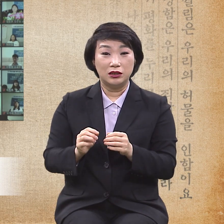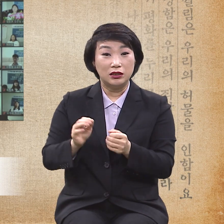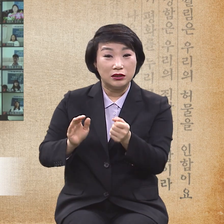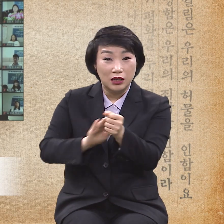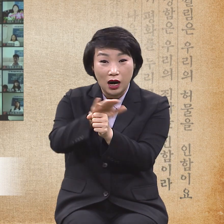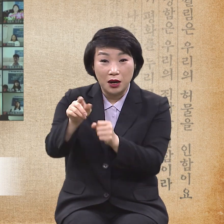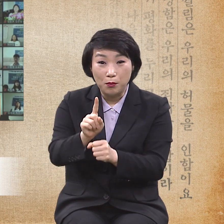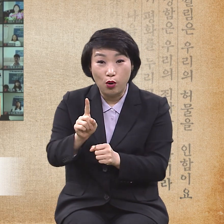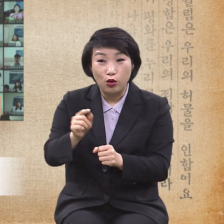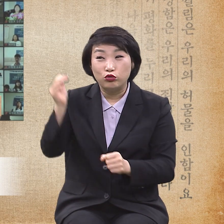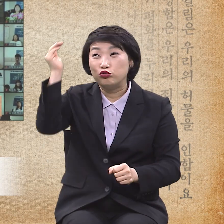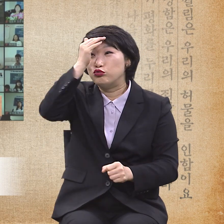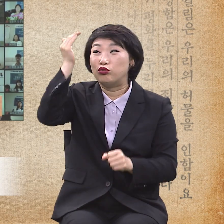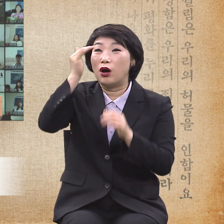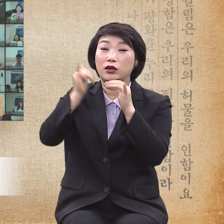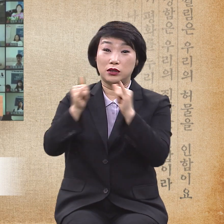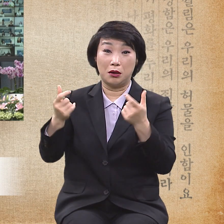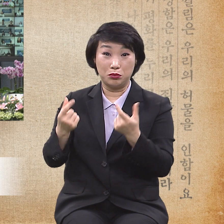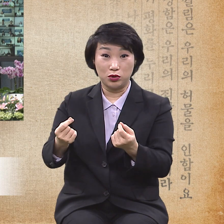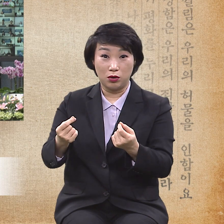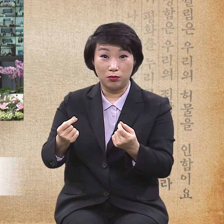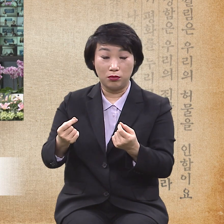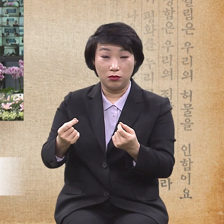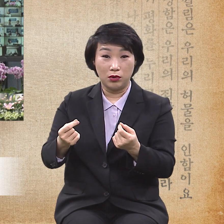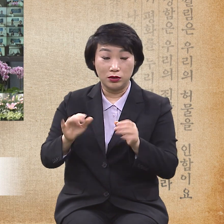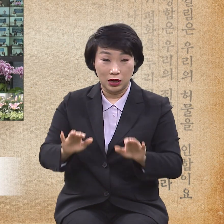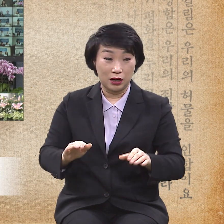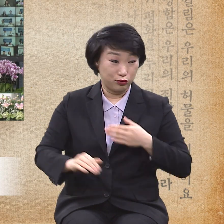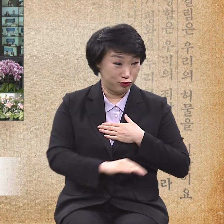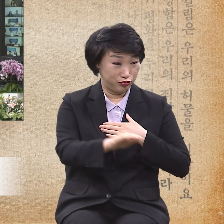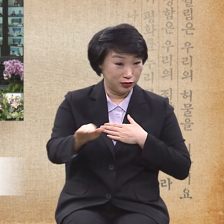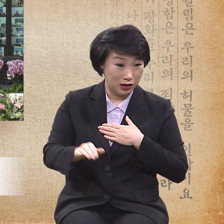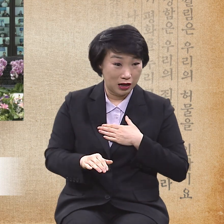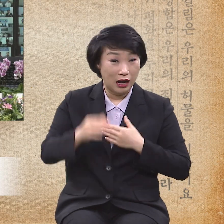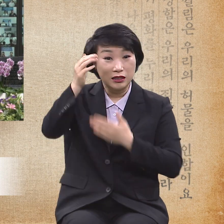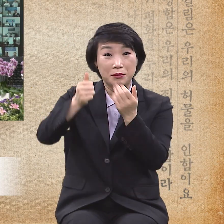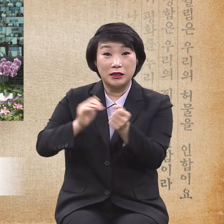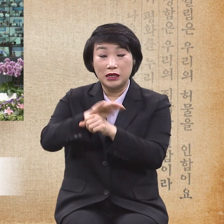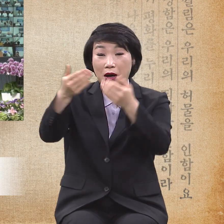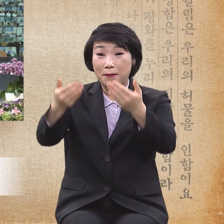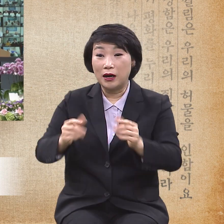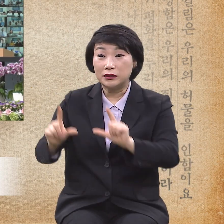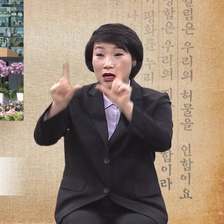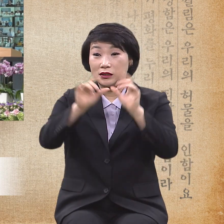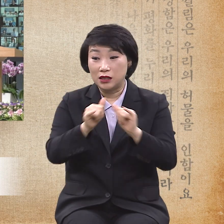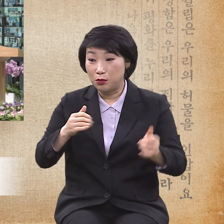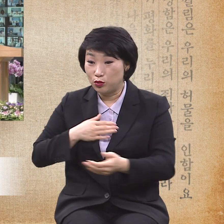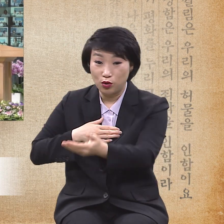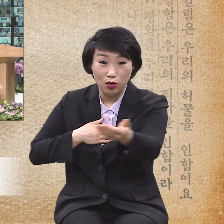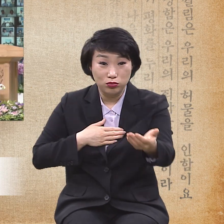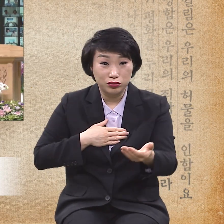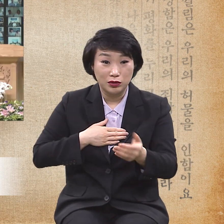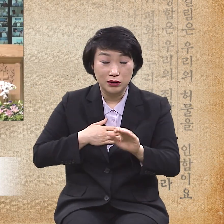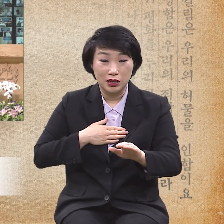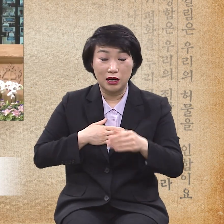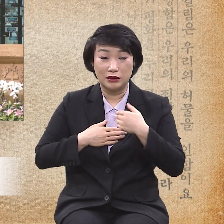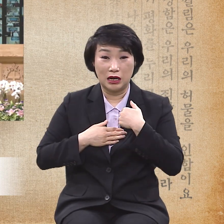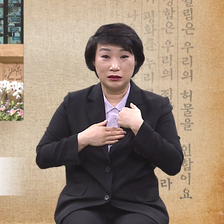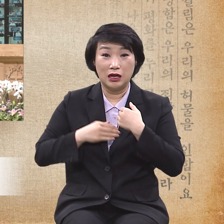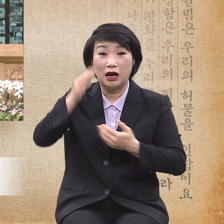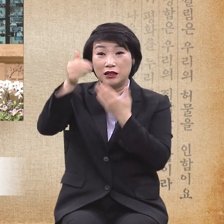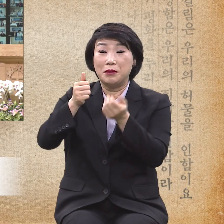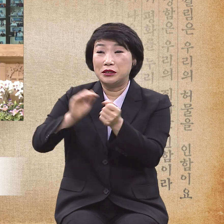꼭 구경하는 사람 같아. 우리가 하나님의 사랑을 받으며 사는 사람은 나는